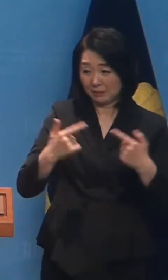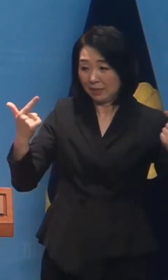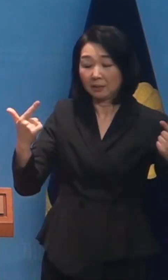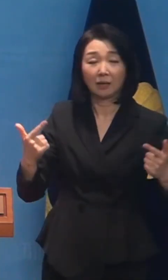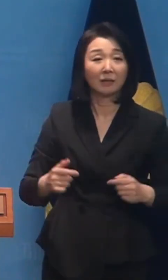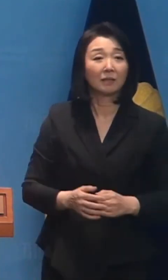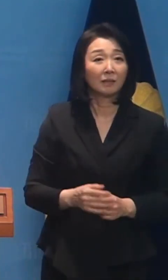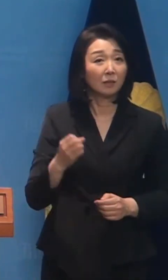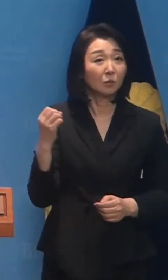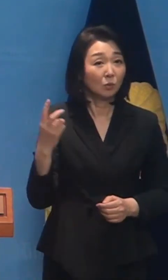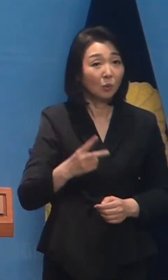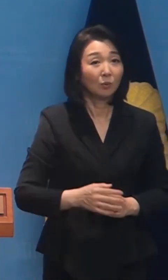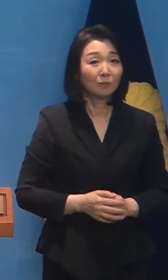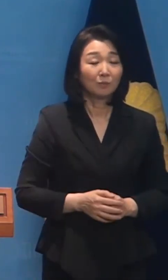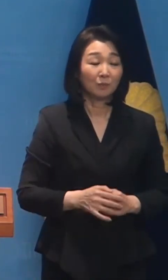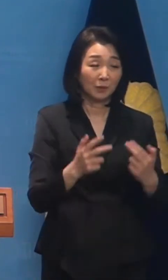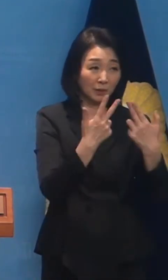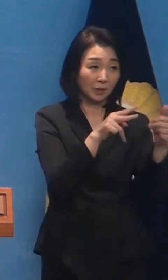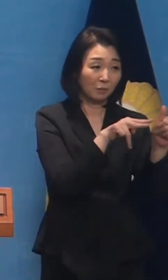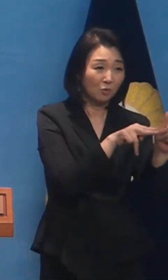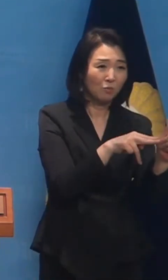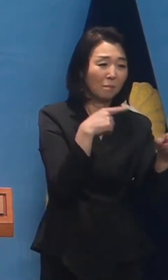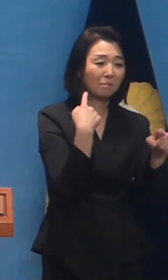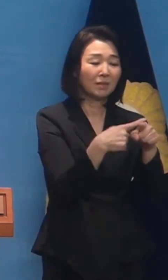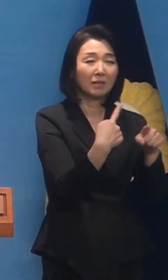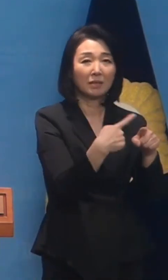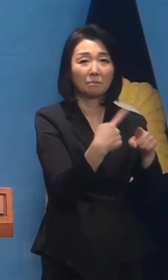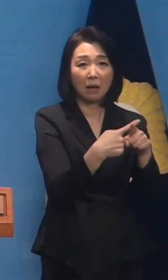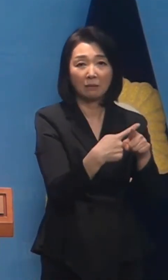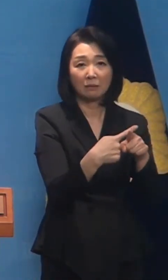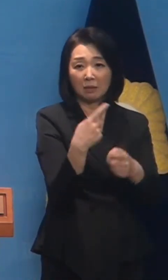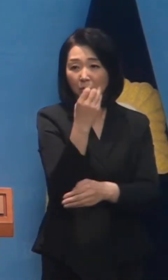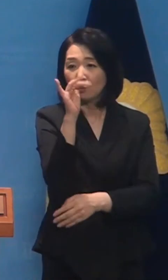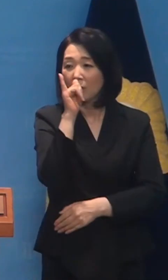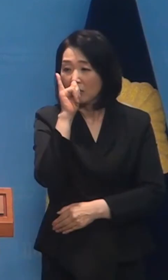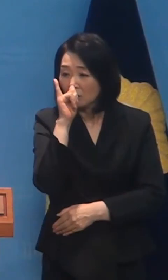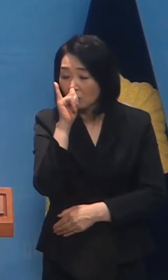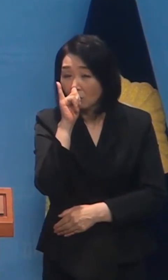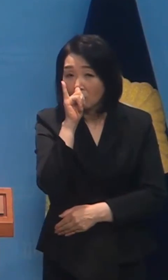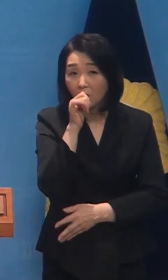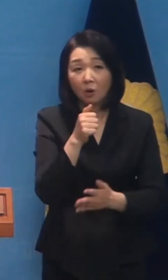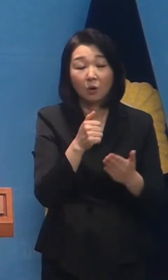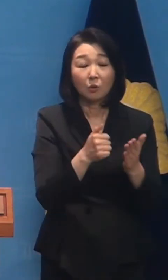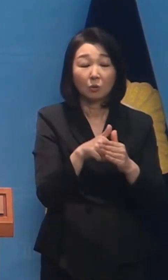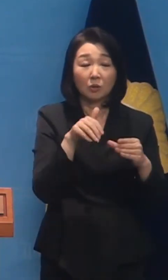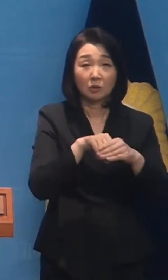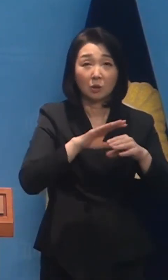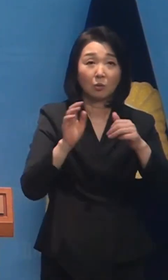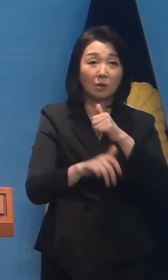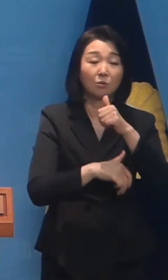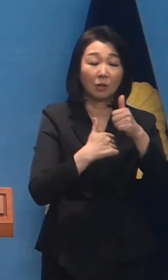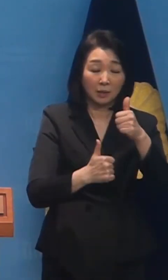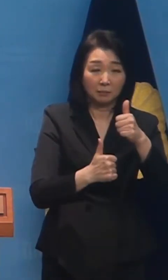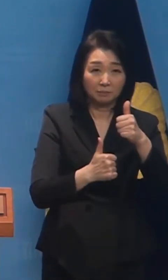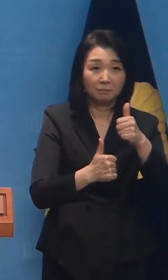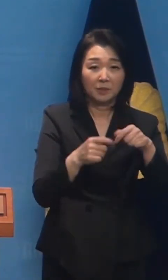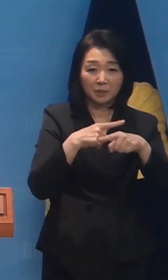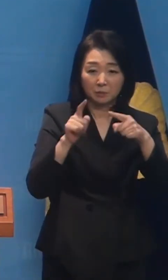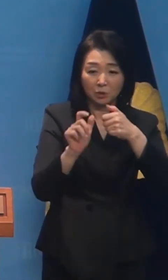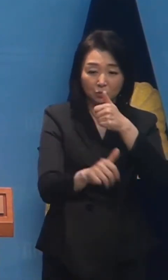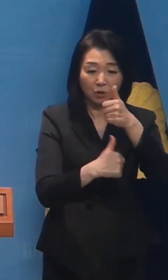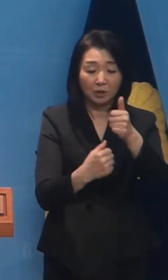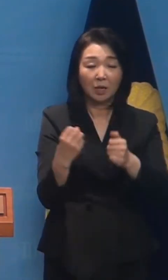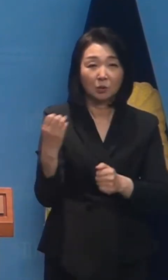않는 혹은 이재명 후보의 비판적인 보도를 했다는 이유만으로 선관위, 선거보도심의회